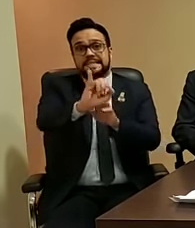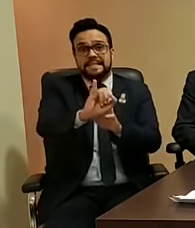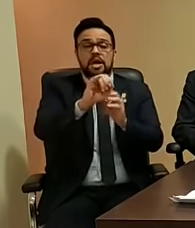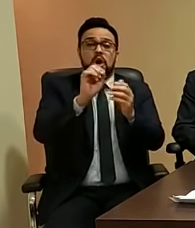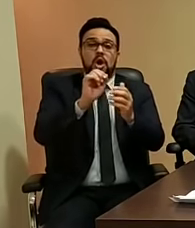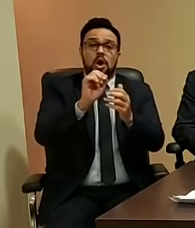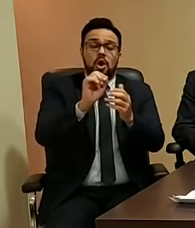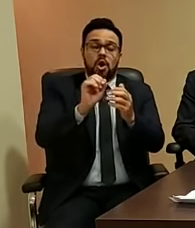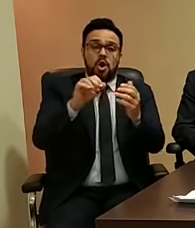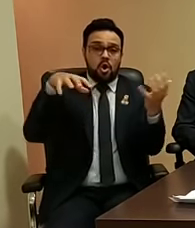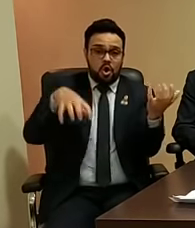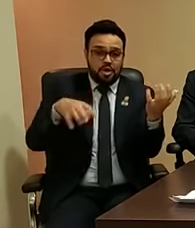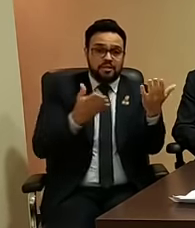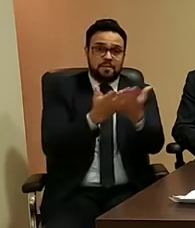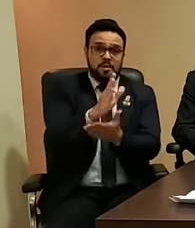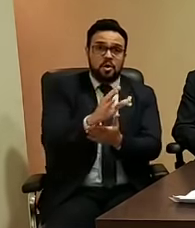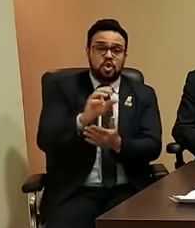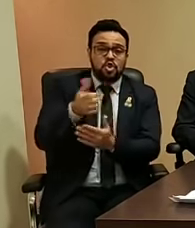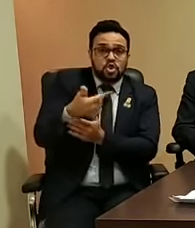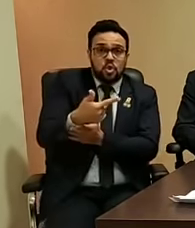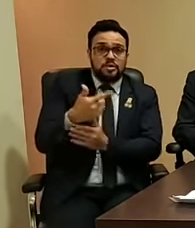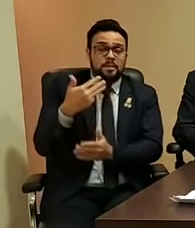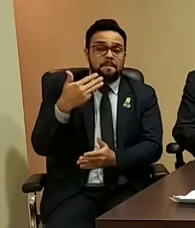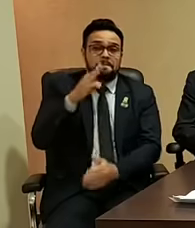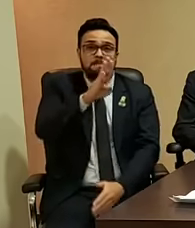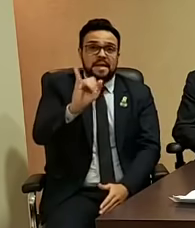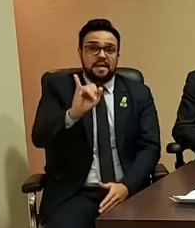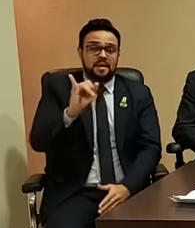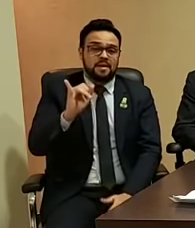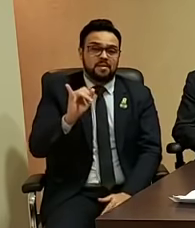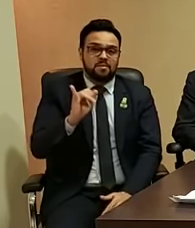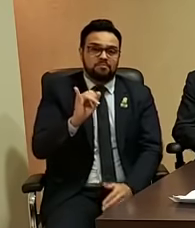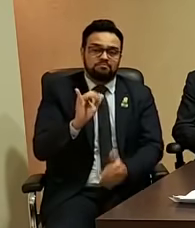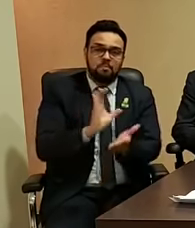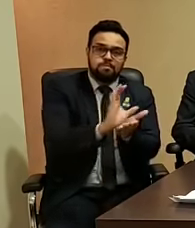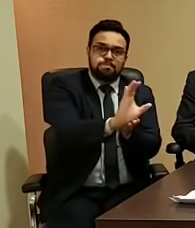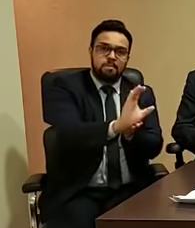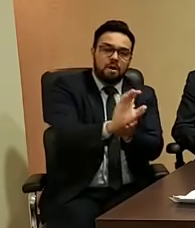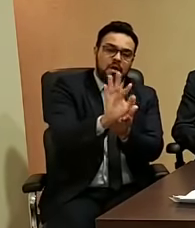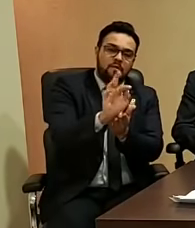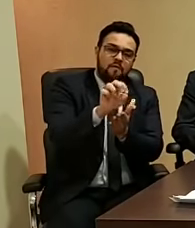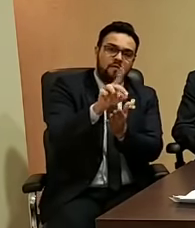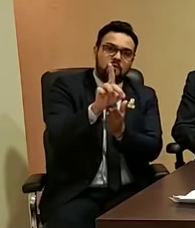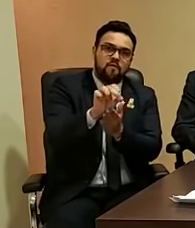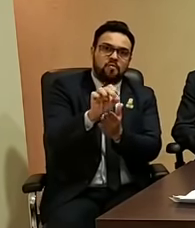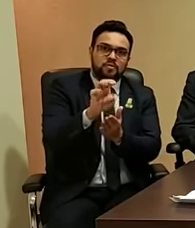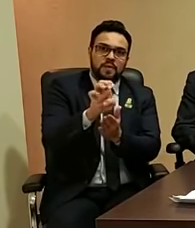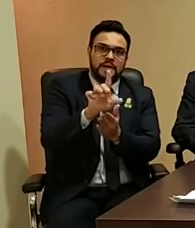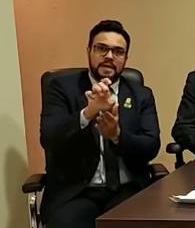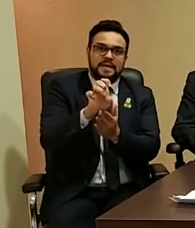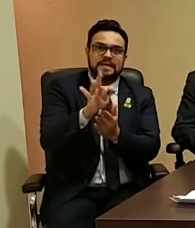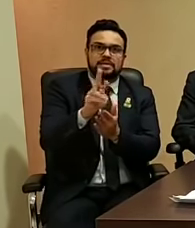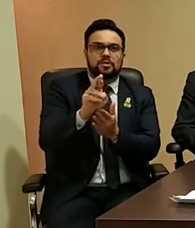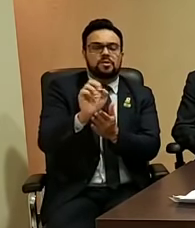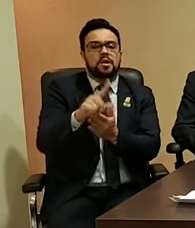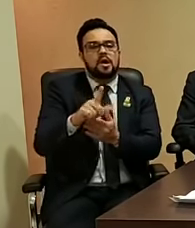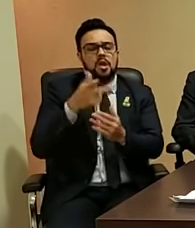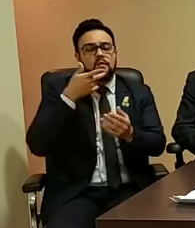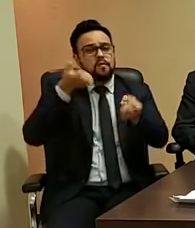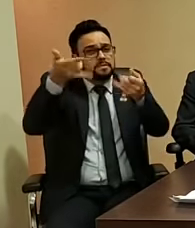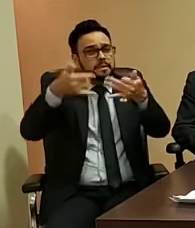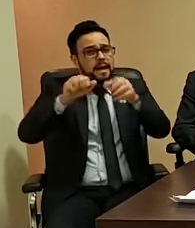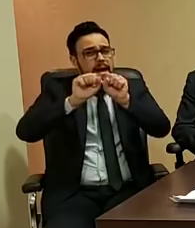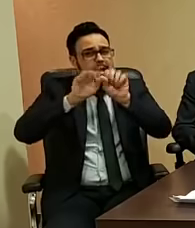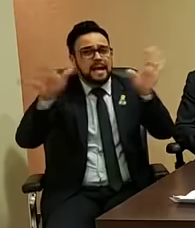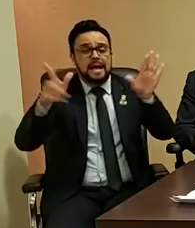aprovasse 2,5 bilhões para o fundo eleitoral. Tá? E não 3,8 bilhões. Deixar bem claro, eu não